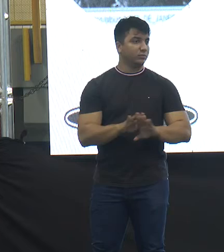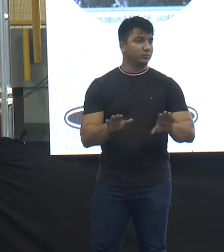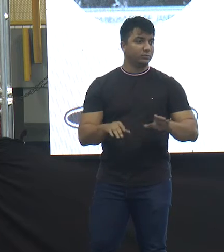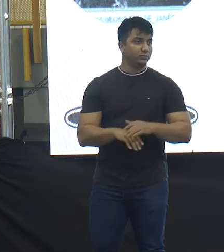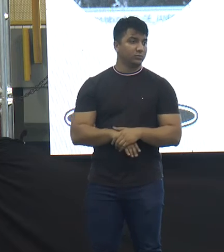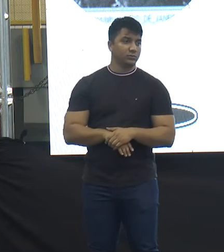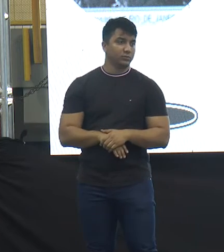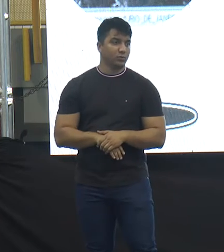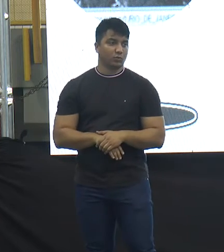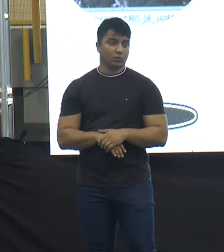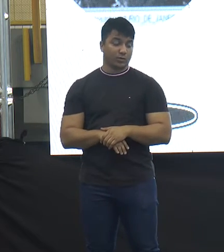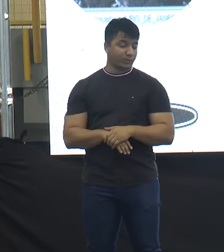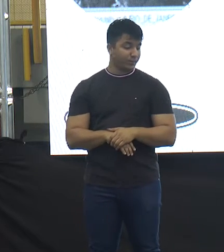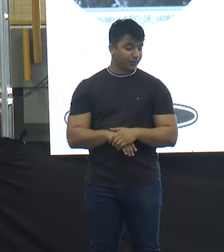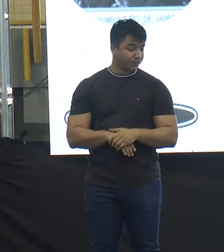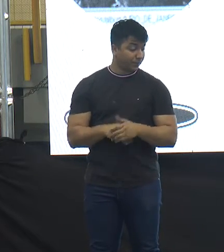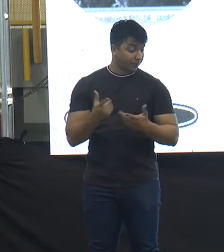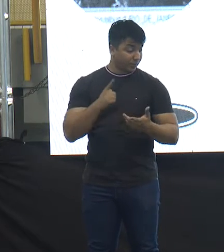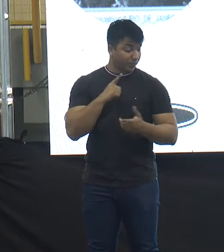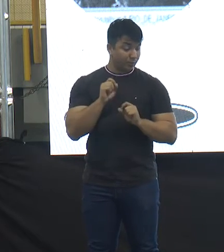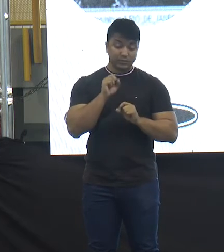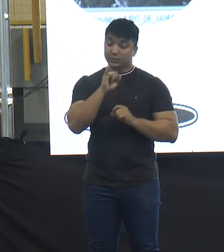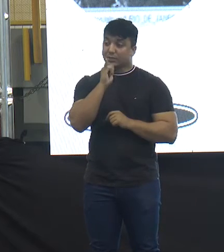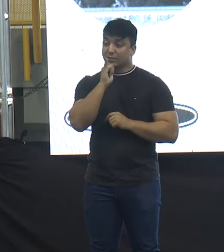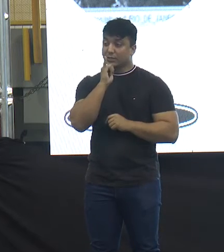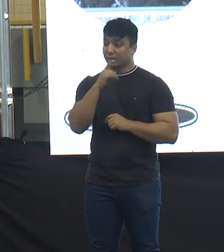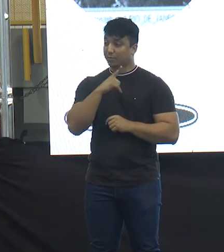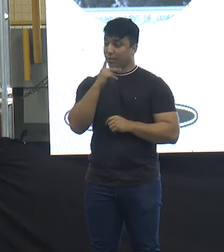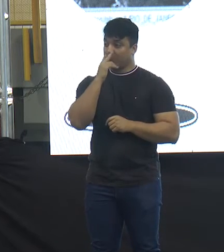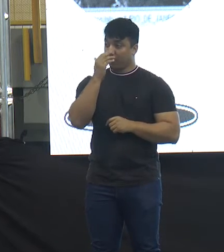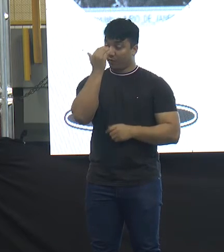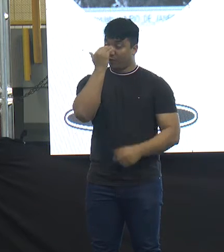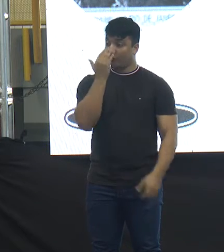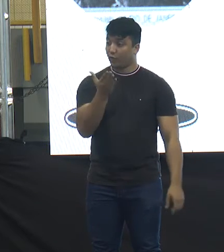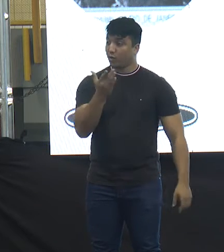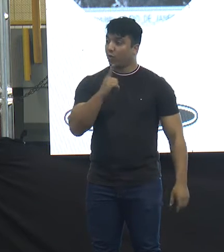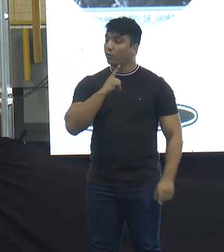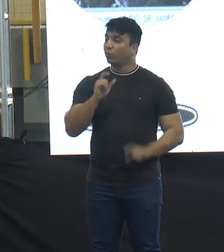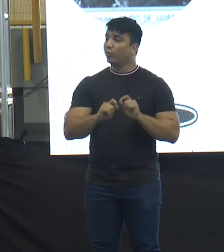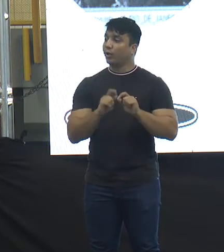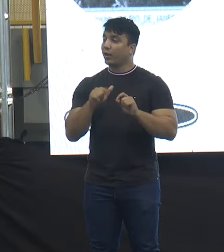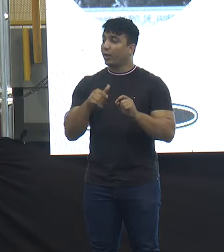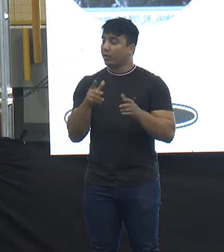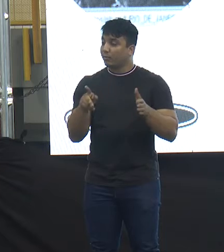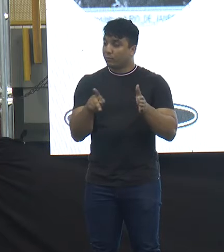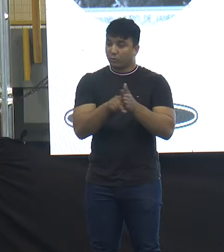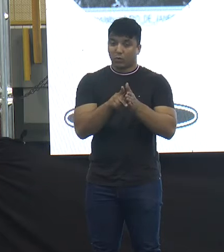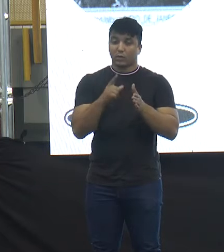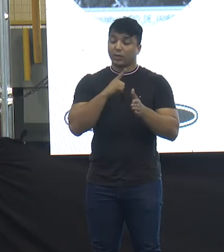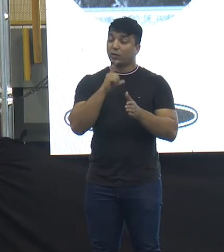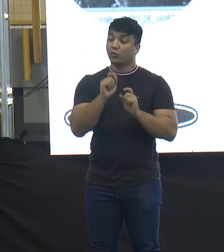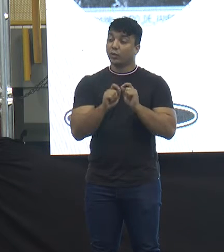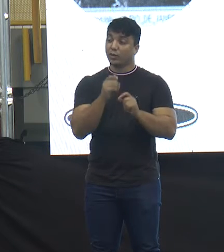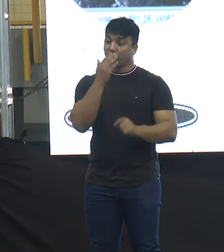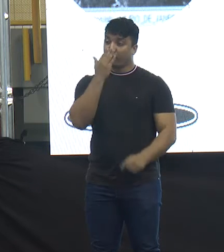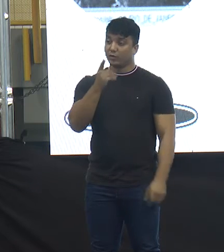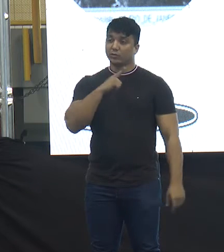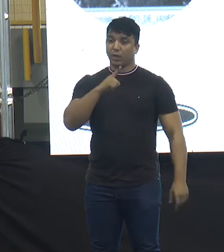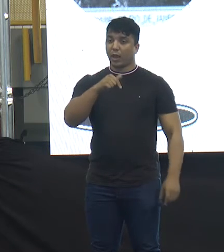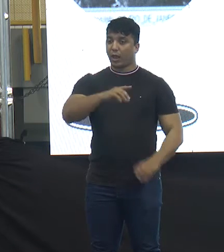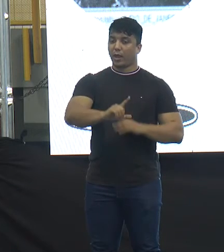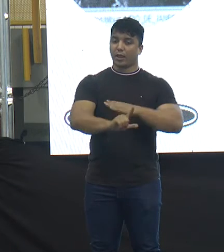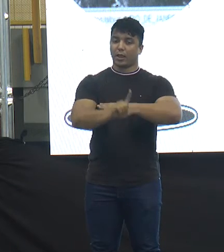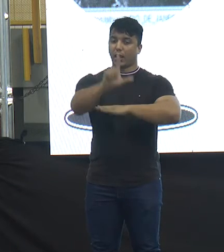de Botafogo. Você está dizendo que é na parte frontal está o meu